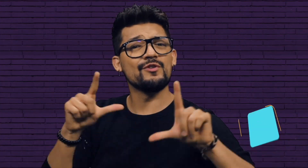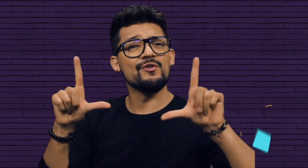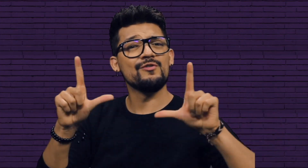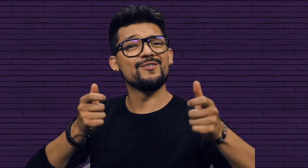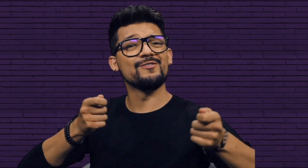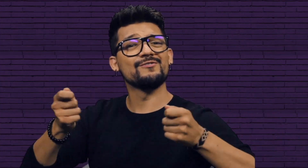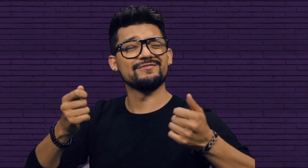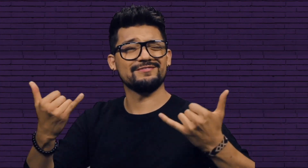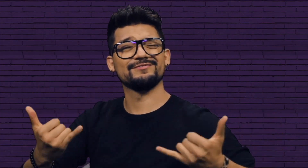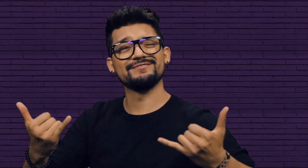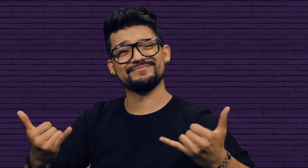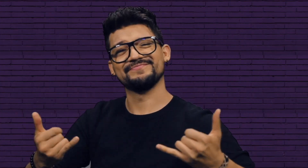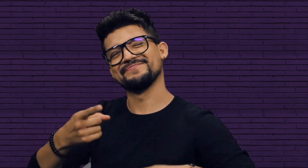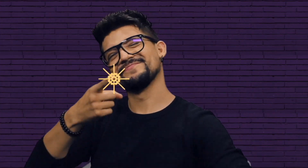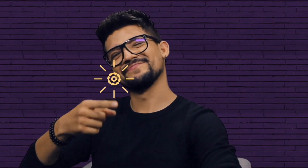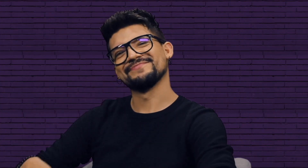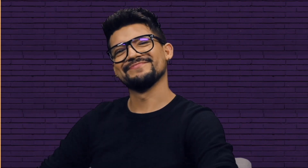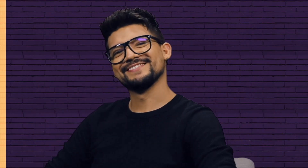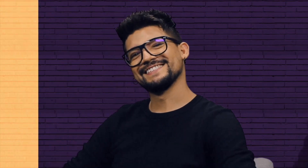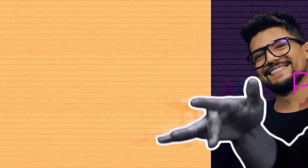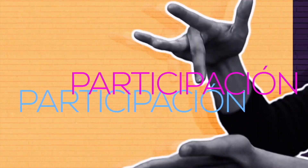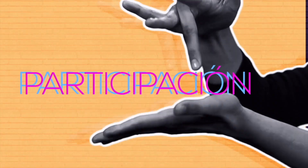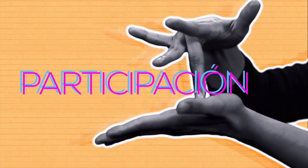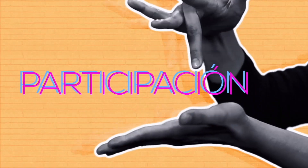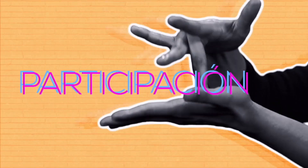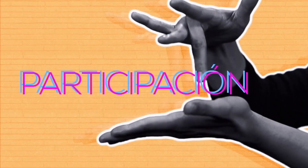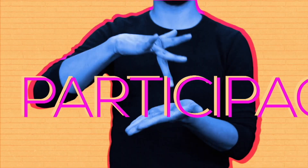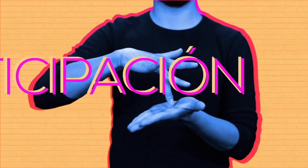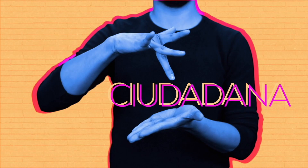Ahora yo tomo el control.